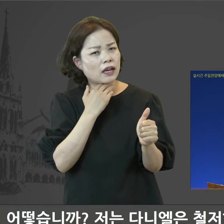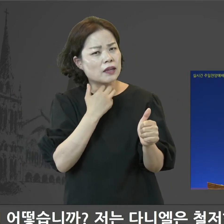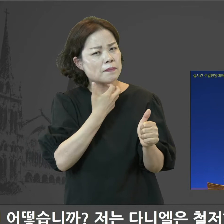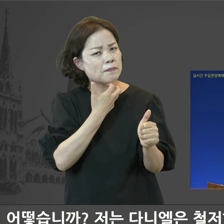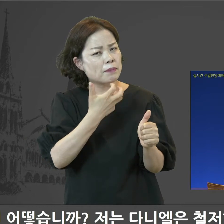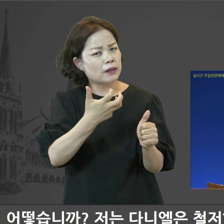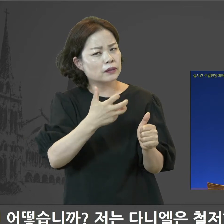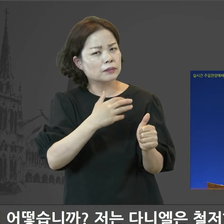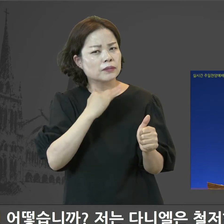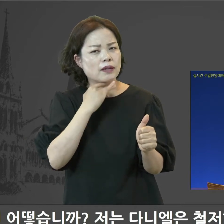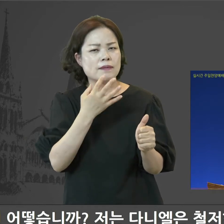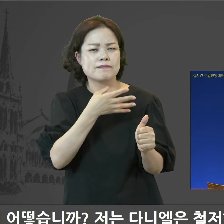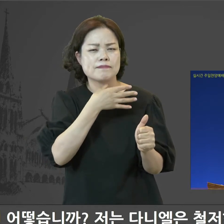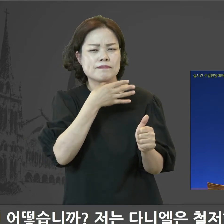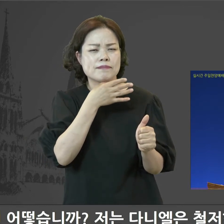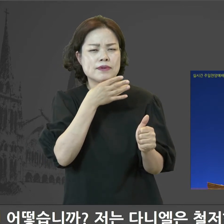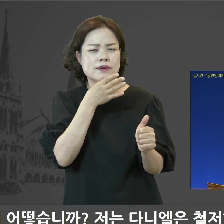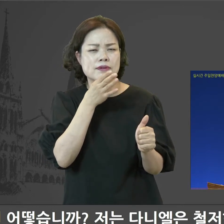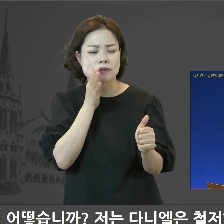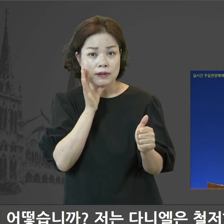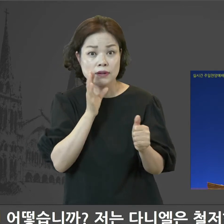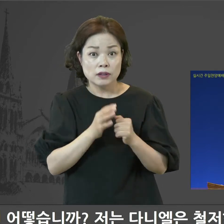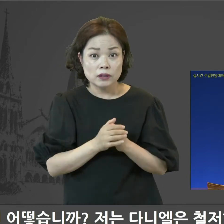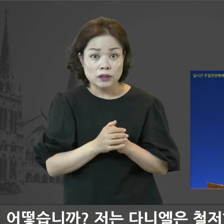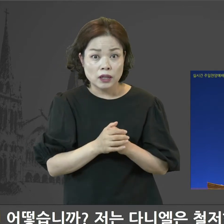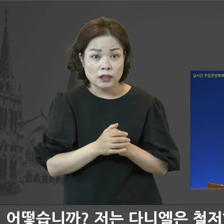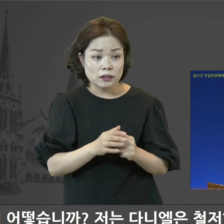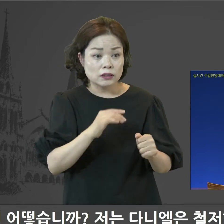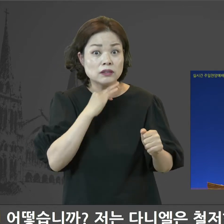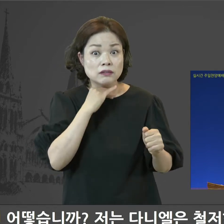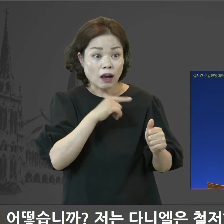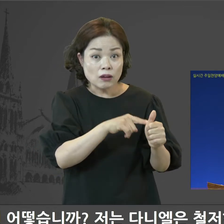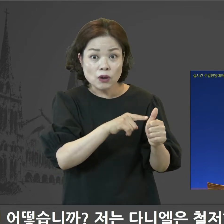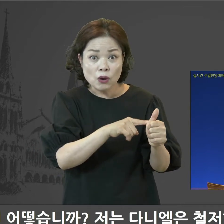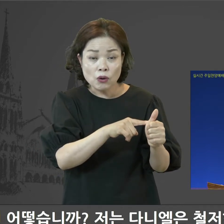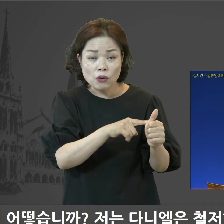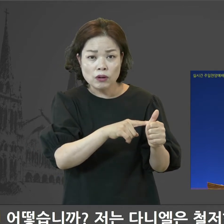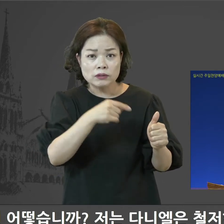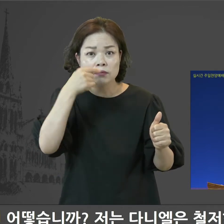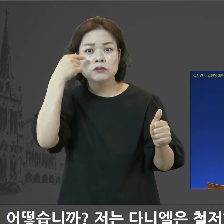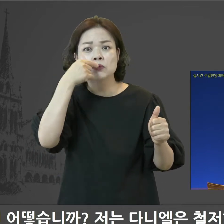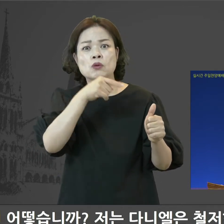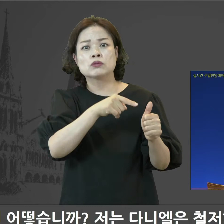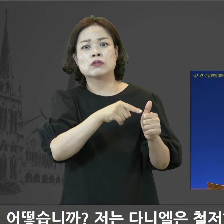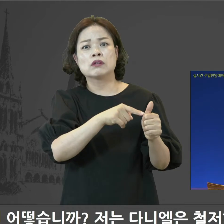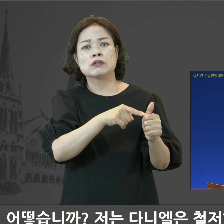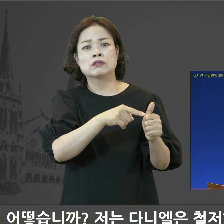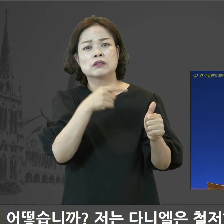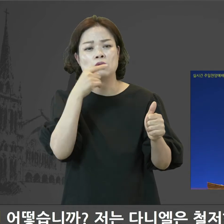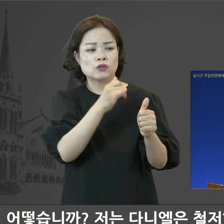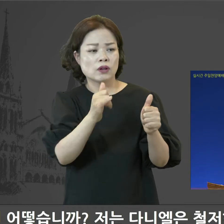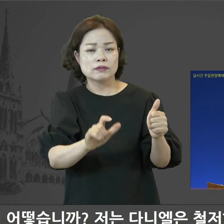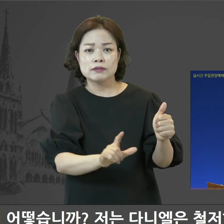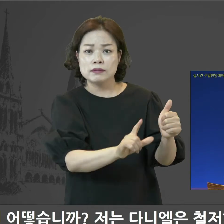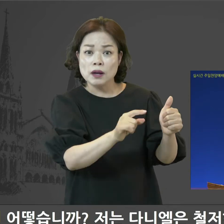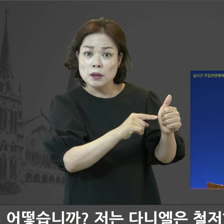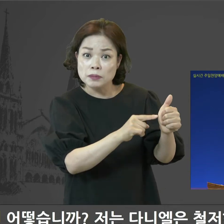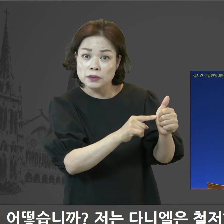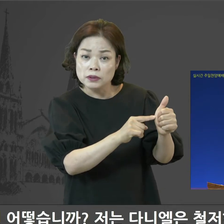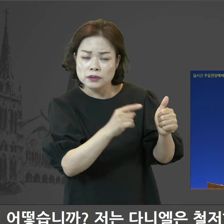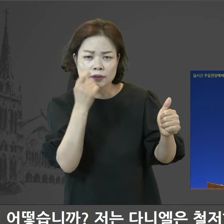이상의 고령이었다라고 이야기를 하는데, 그 연세에 왜 이렇게 이토록 철저한 삶을